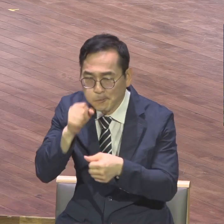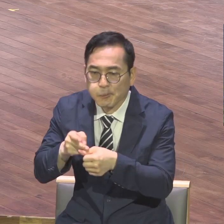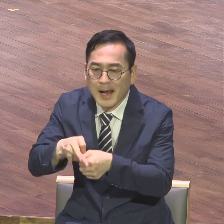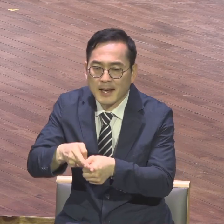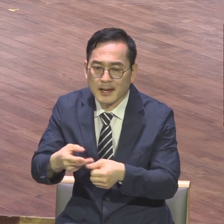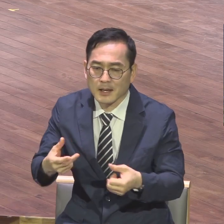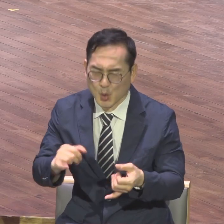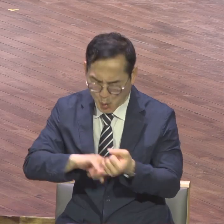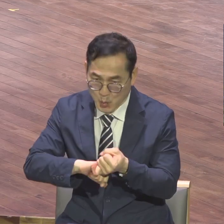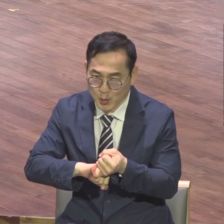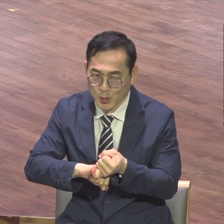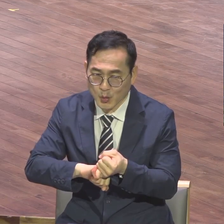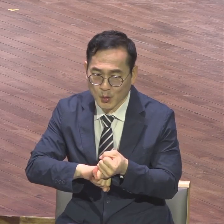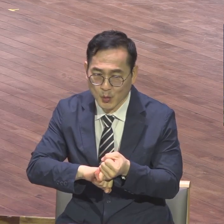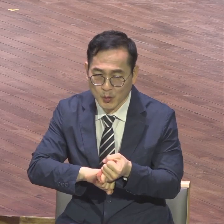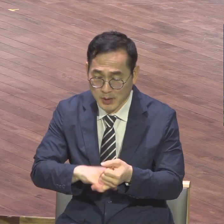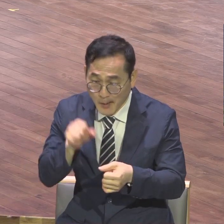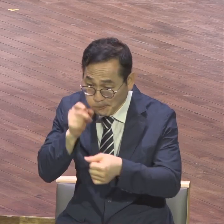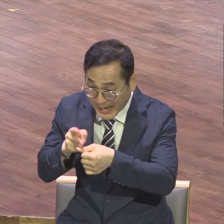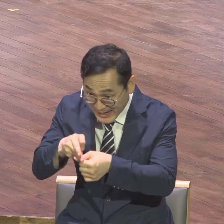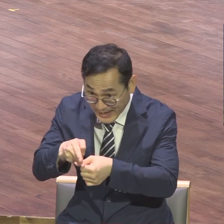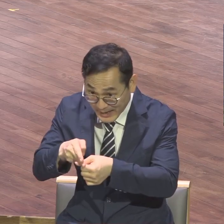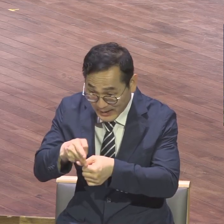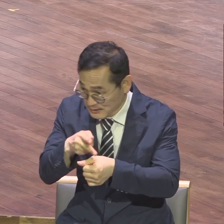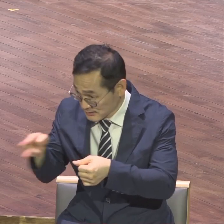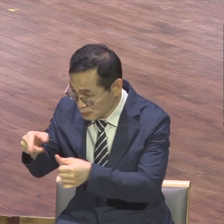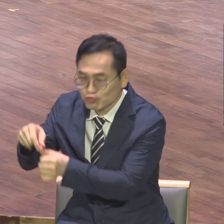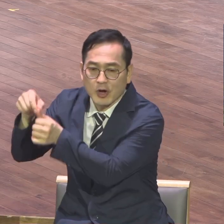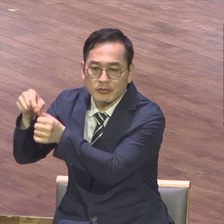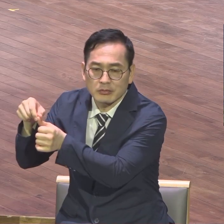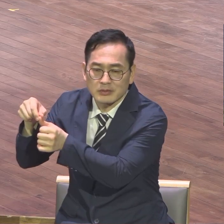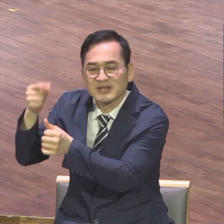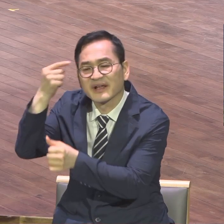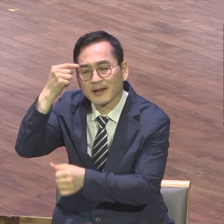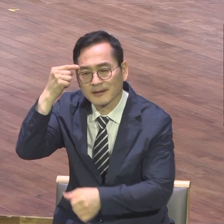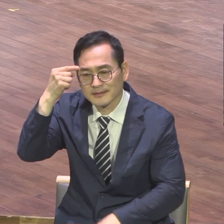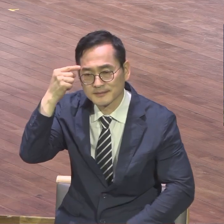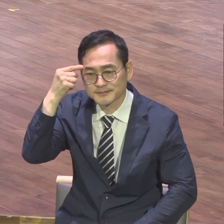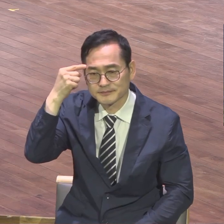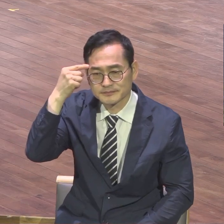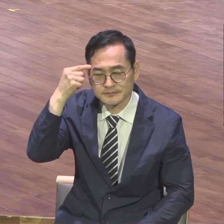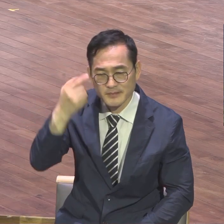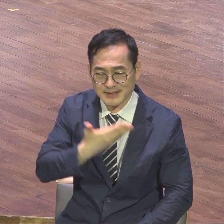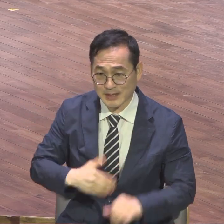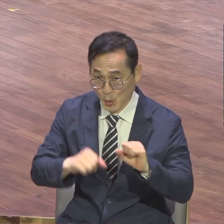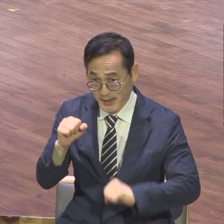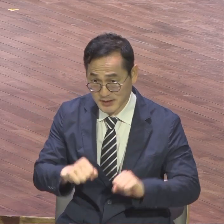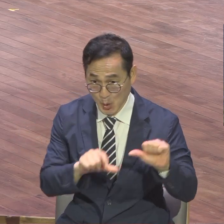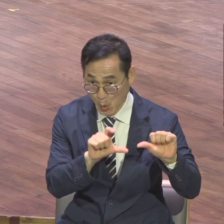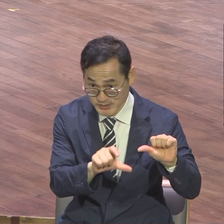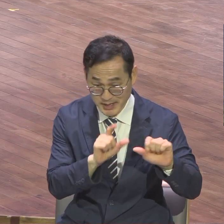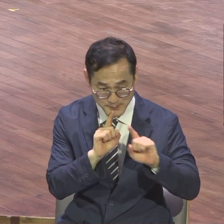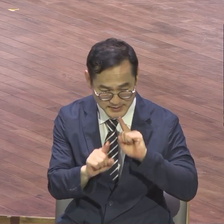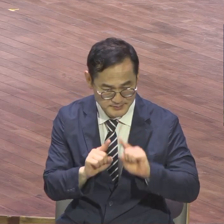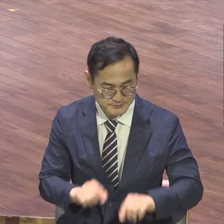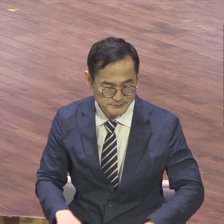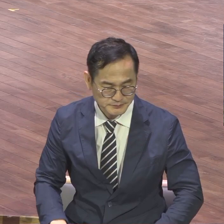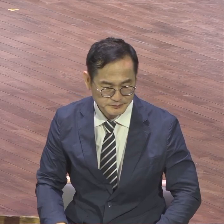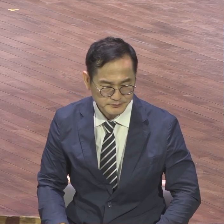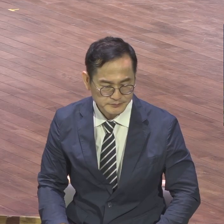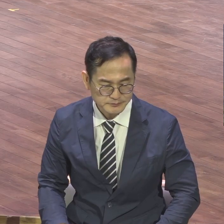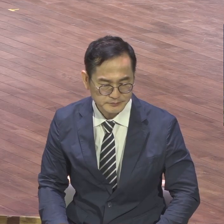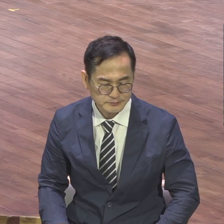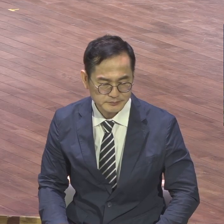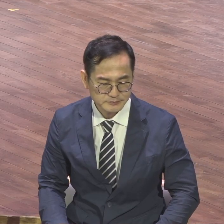할례는 구원과 연결이 되죠. 구원과 연결이 되어 있어요. 사도행전 5장에 보면 중요한 교리 논쟁이 나옵니다.